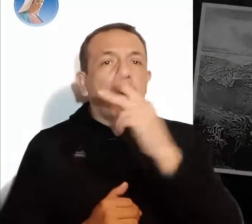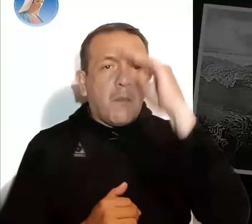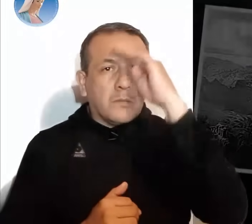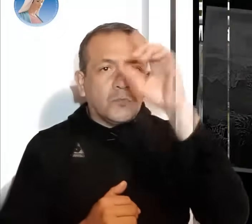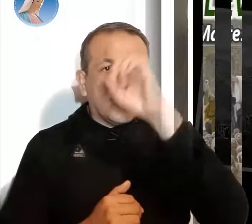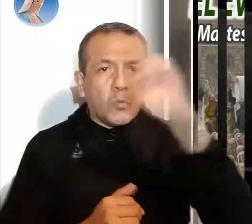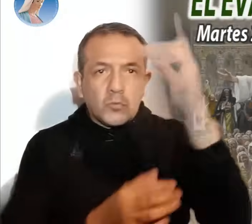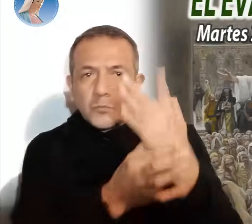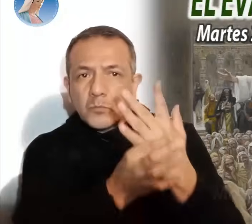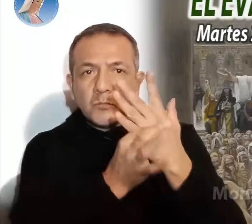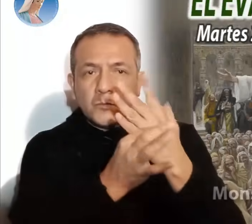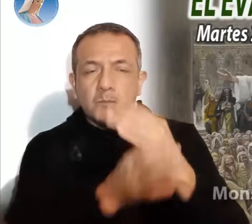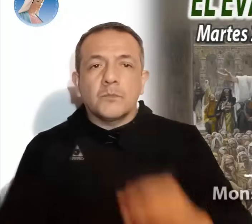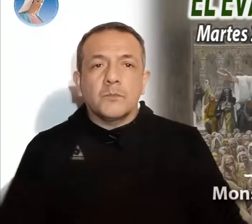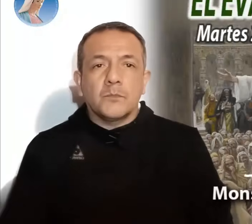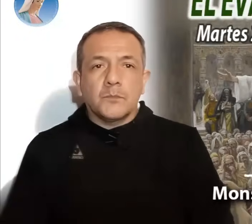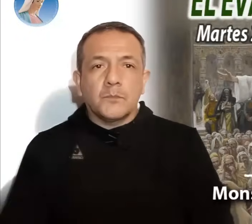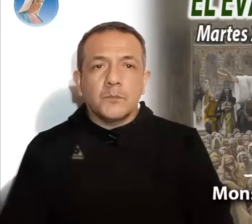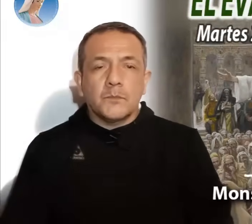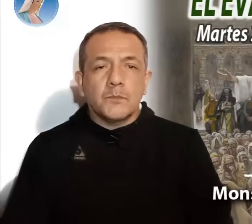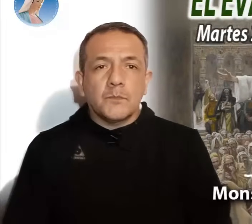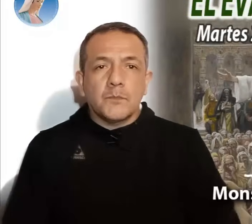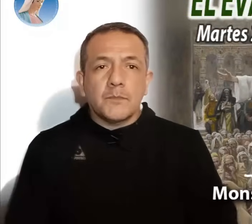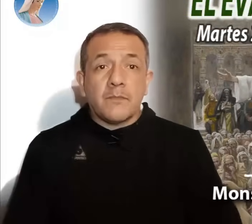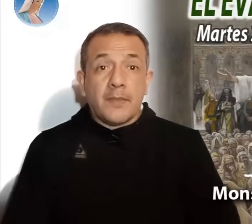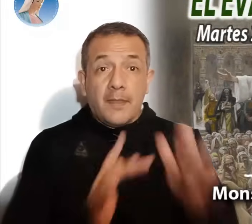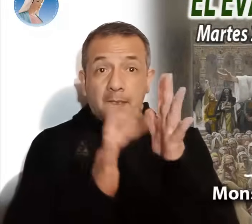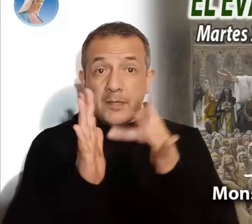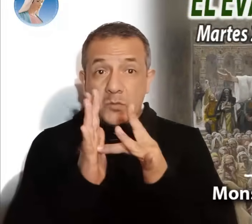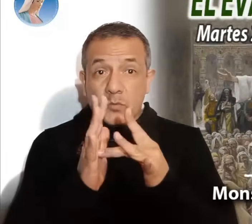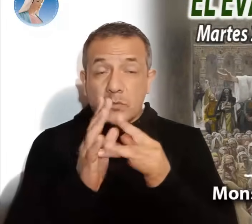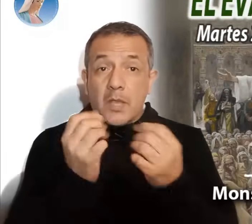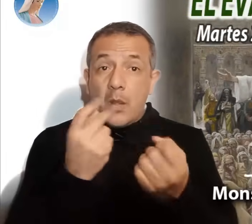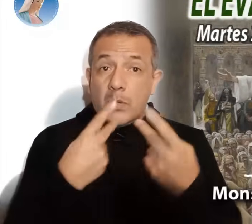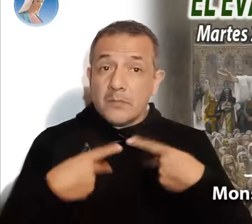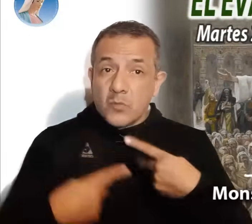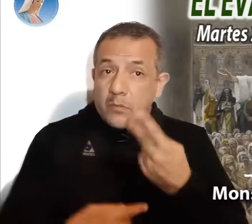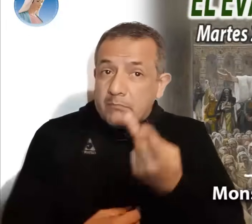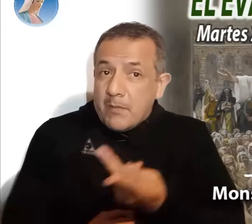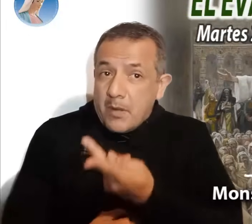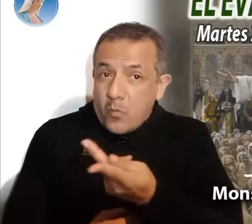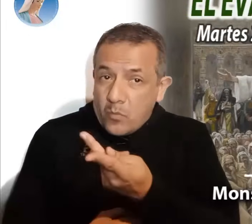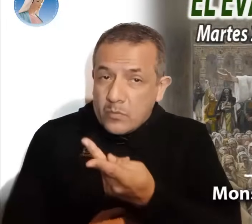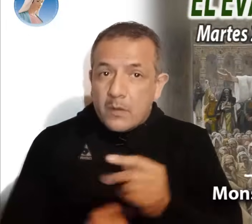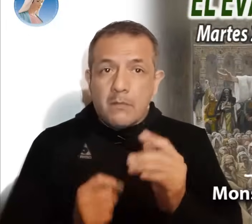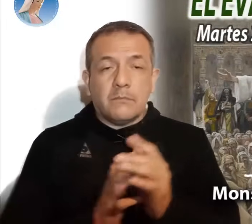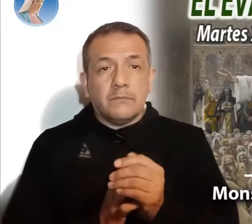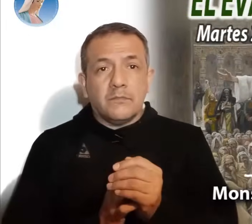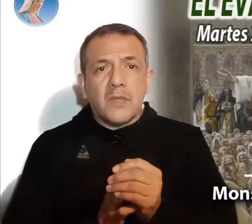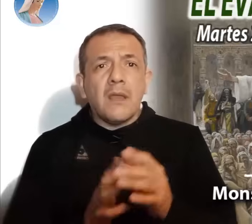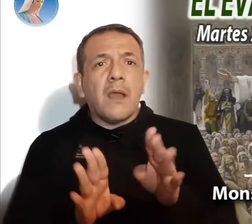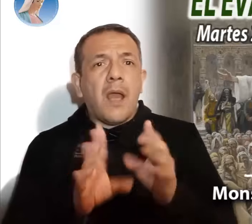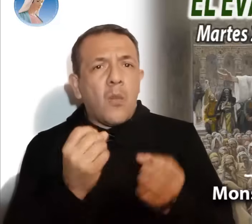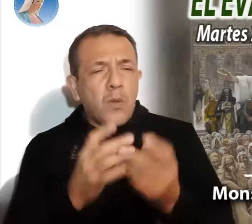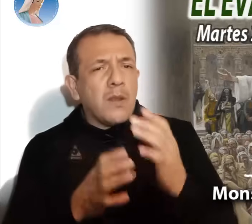Inquietudes de todos los tiempos son las que le presentan a Jesús. Inquietudes que pueden disimularse, que pueden